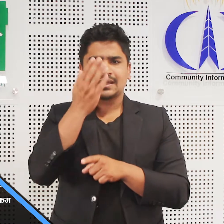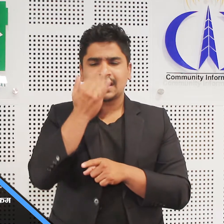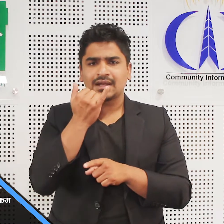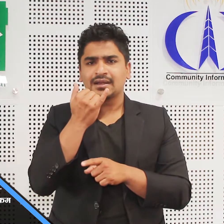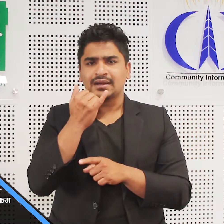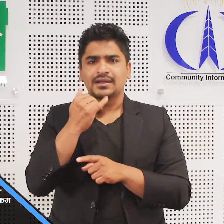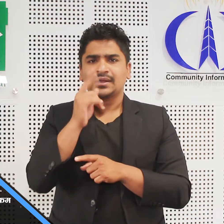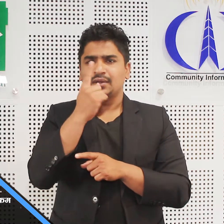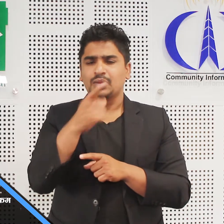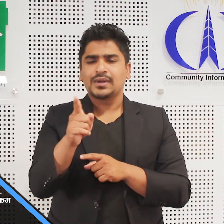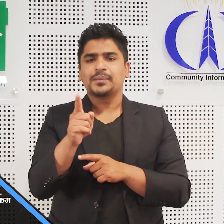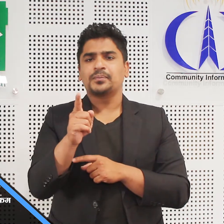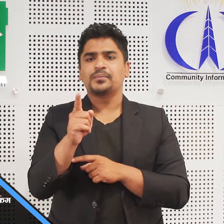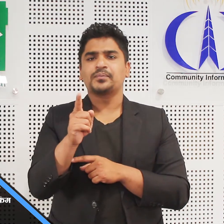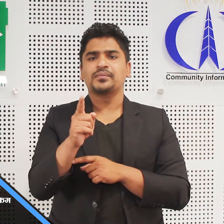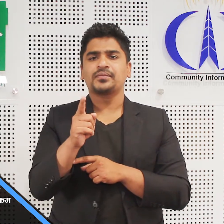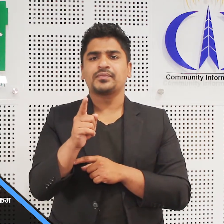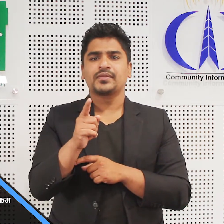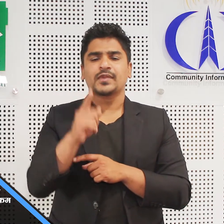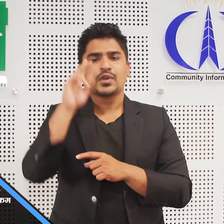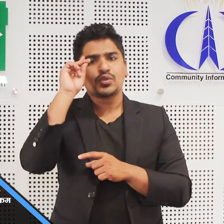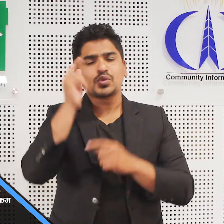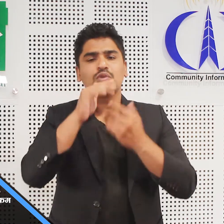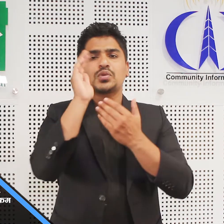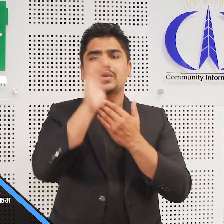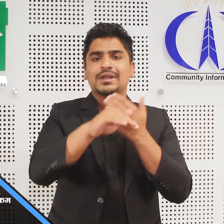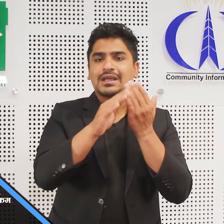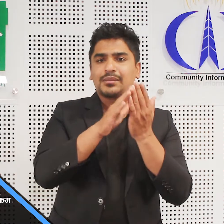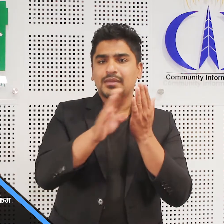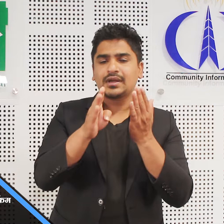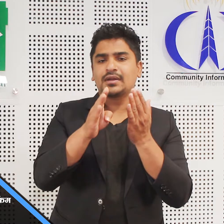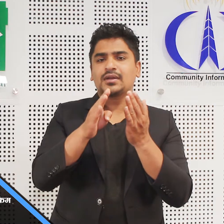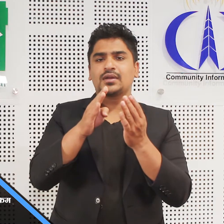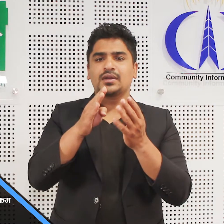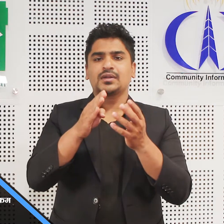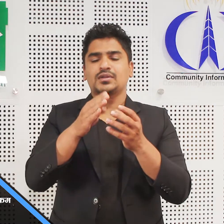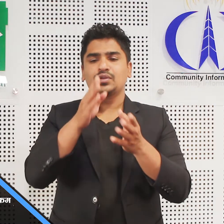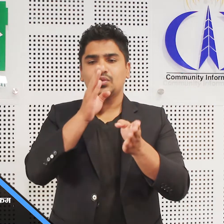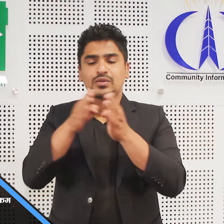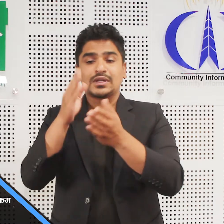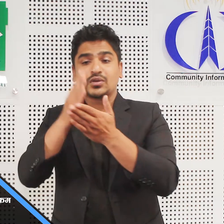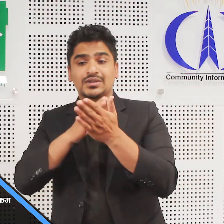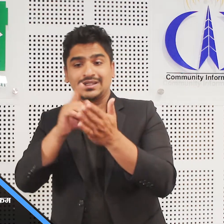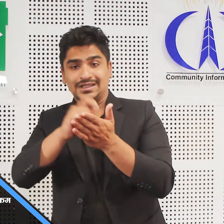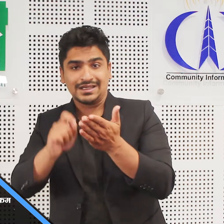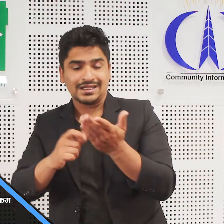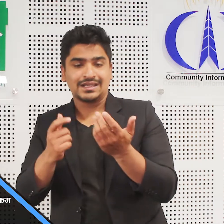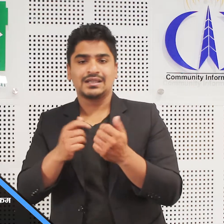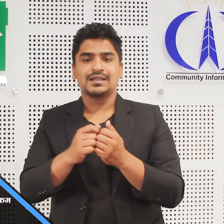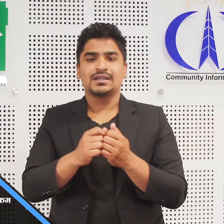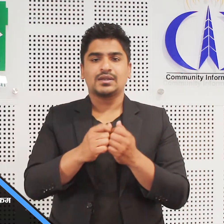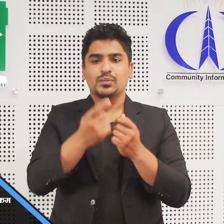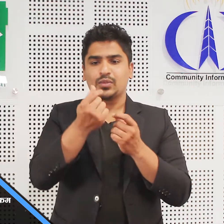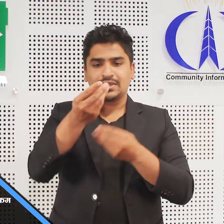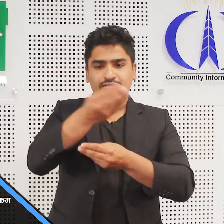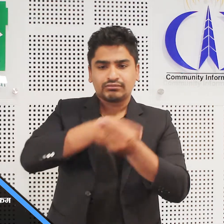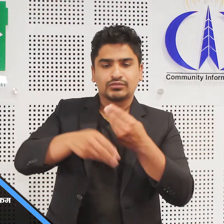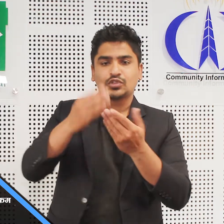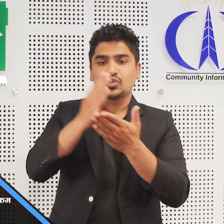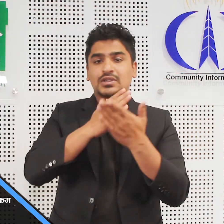सुविधा दियो, ब्याङ्कमा गयो, लोन त त्यसै दिँदैन नि ब्याङ्कले पनि होइन, त्यस कारण अब एउटा के अरे सरल तरिकाबाट